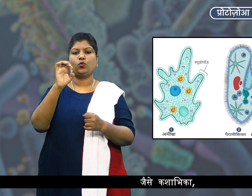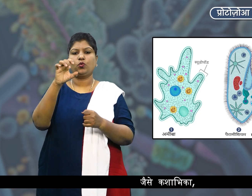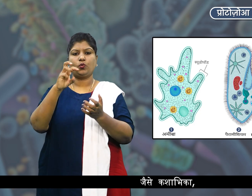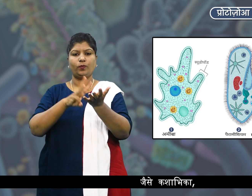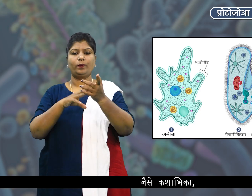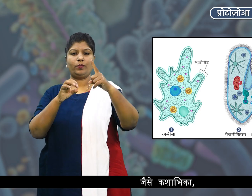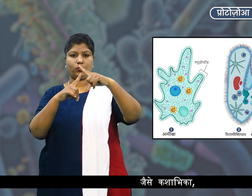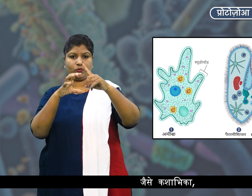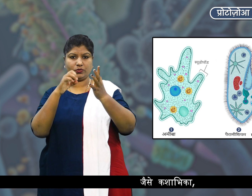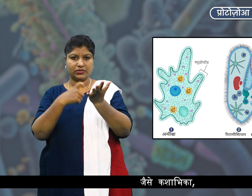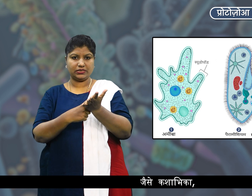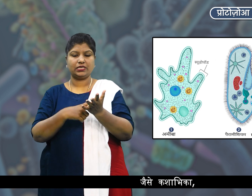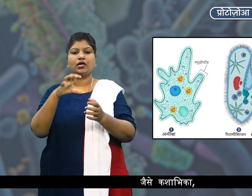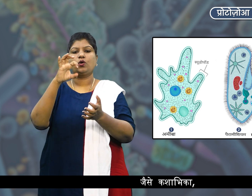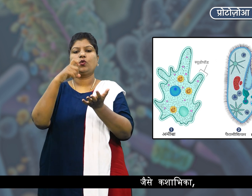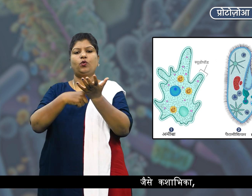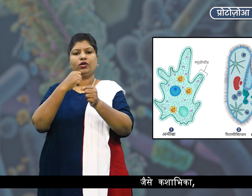जैसे कशाभिका,